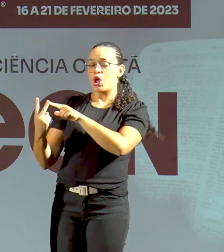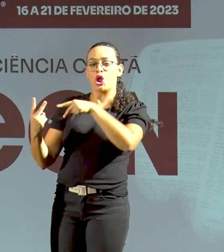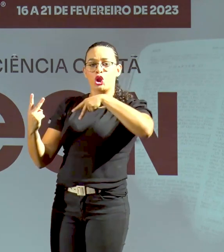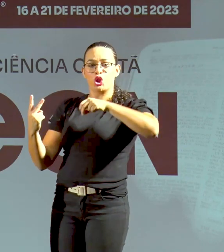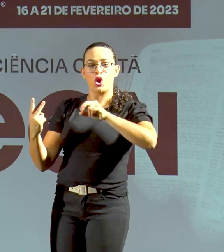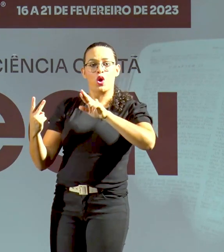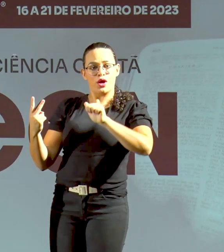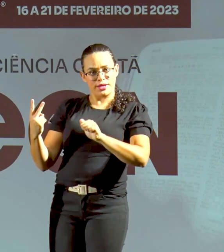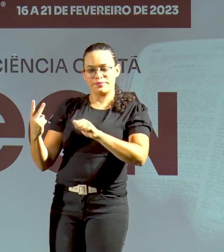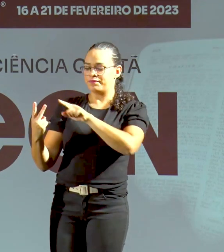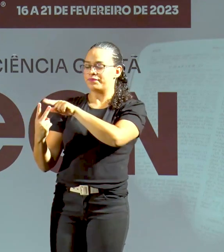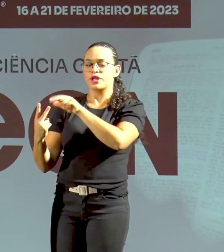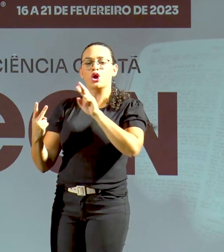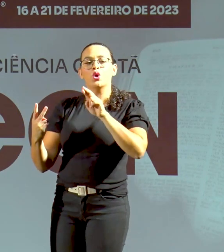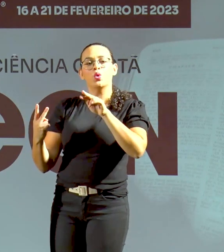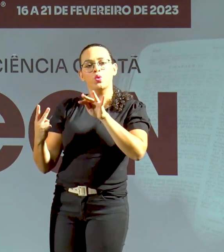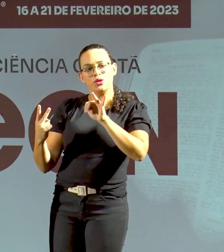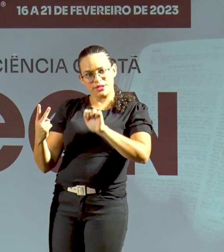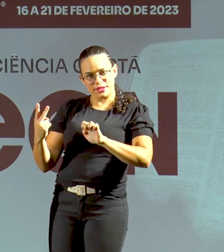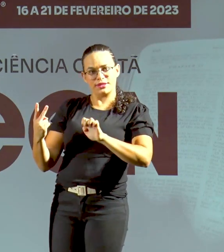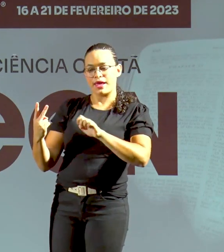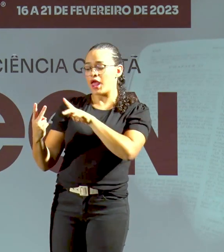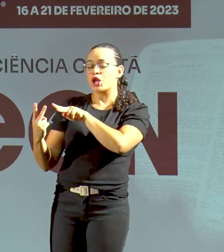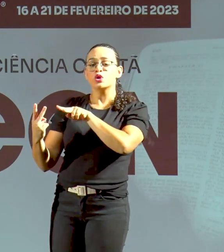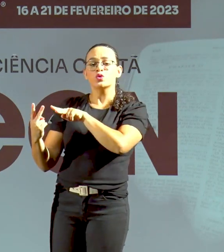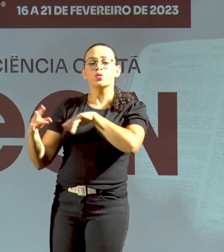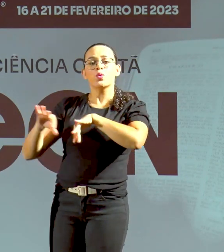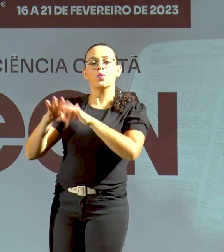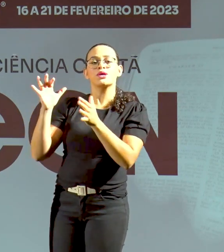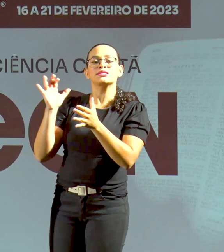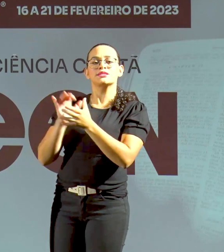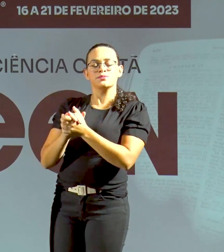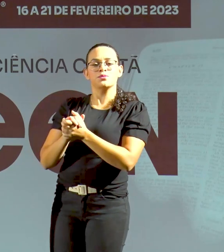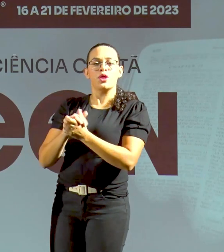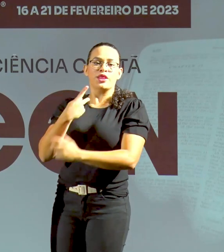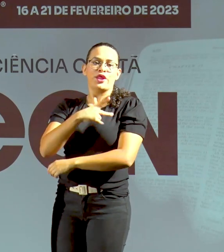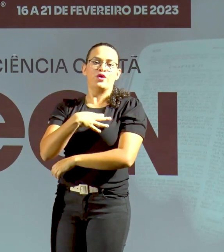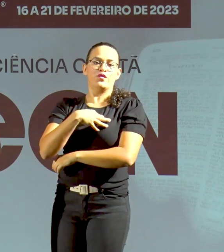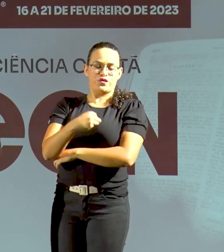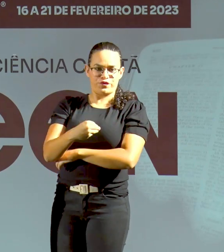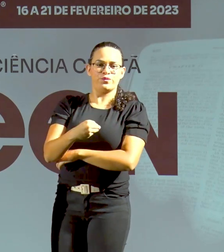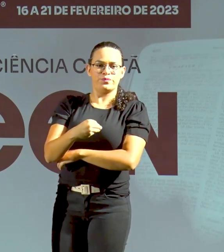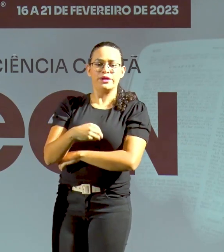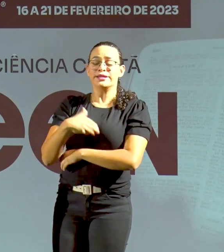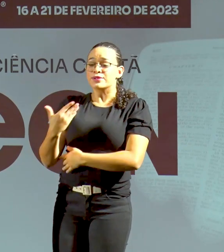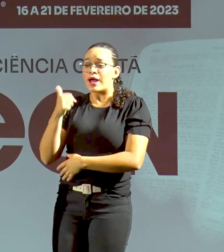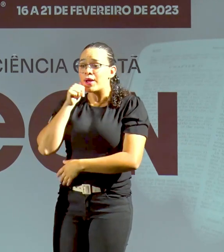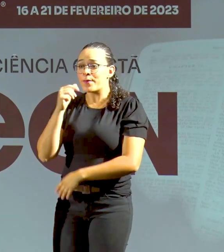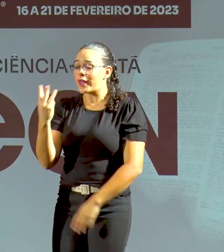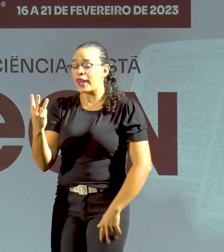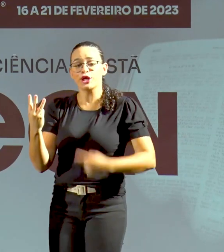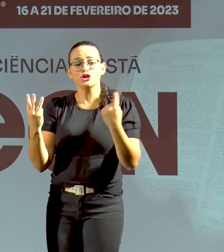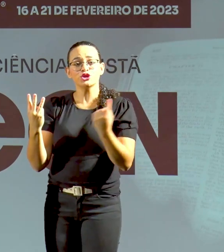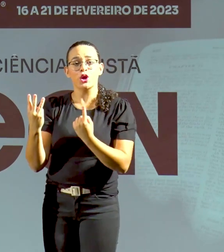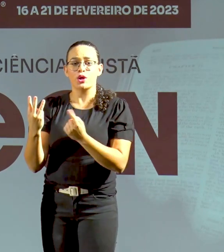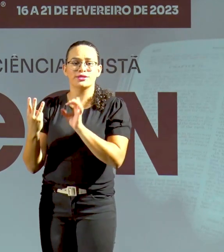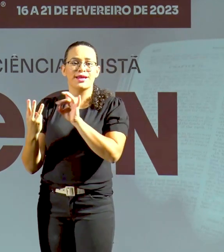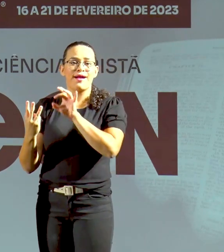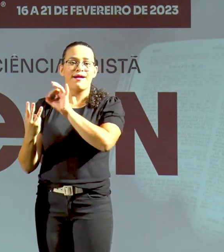também duas viúvas porque os homens faleceram E aí estão as três viúvas e naquela situação